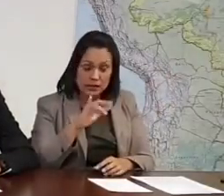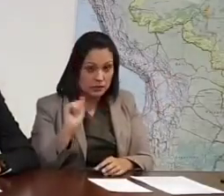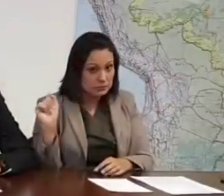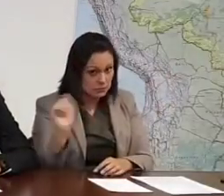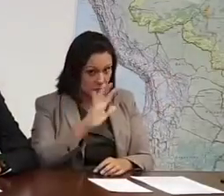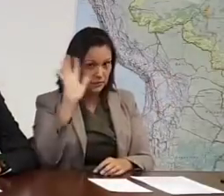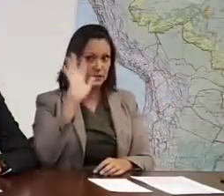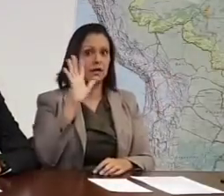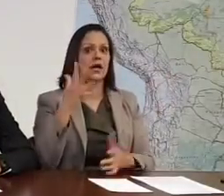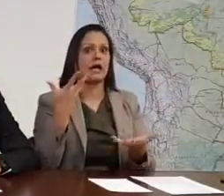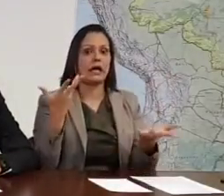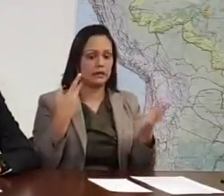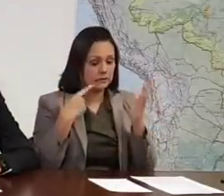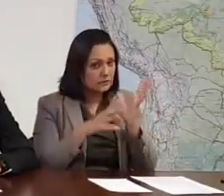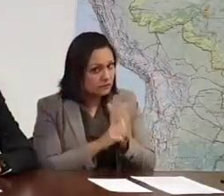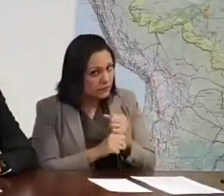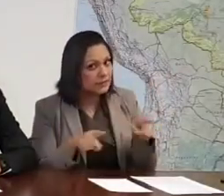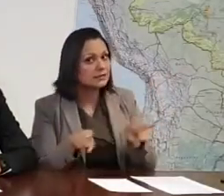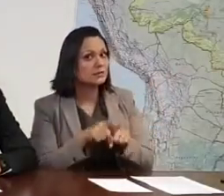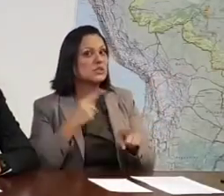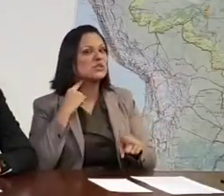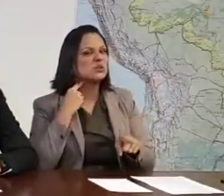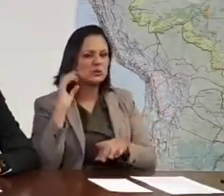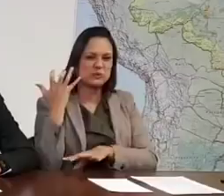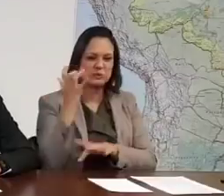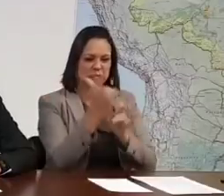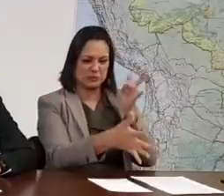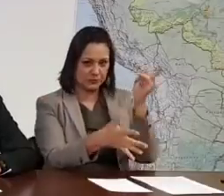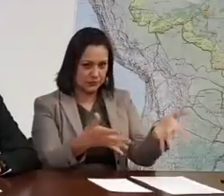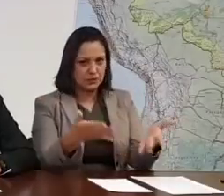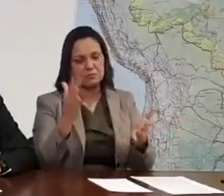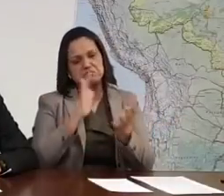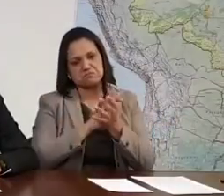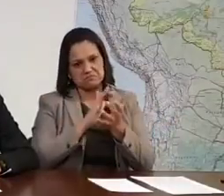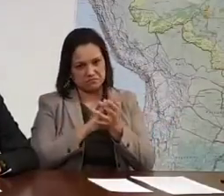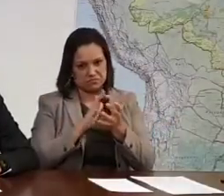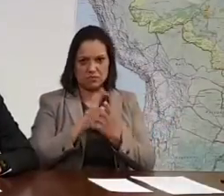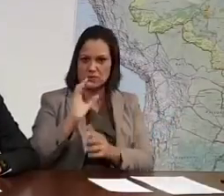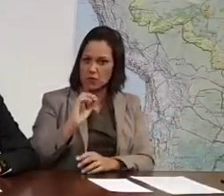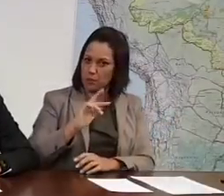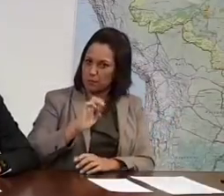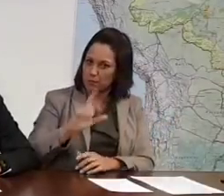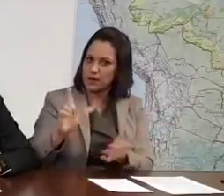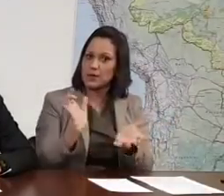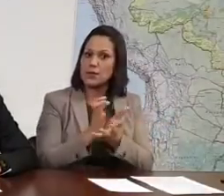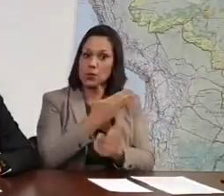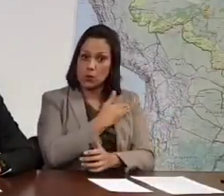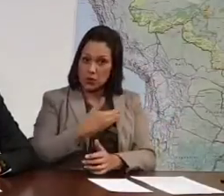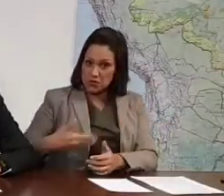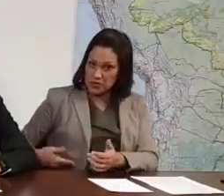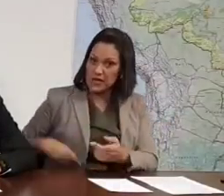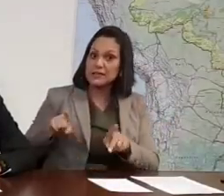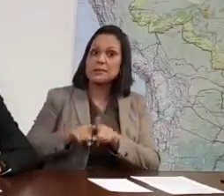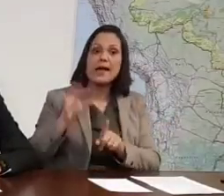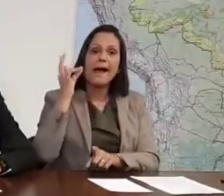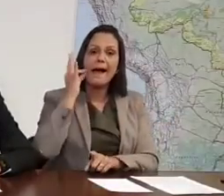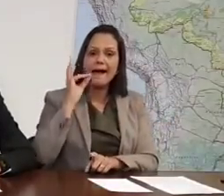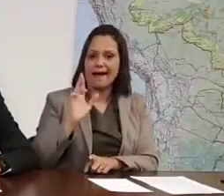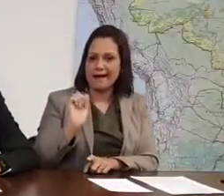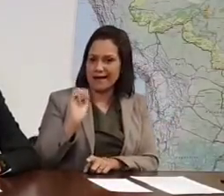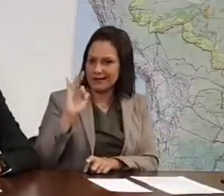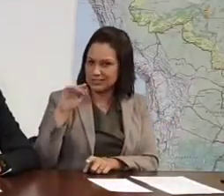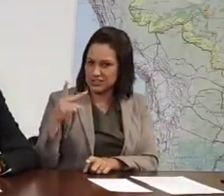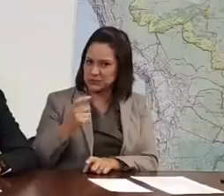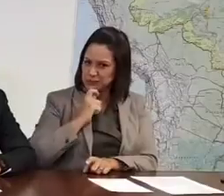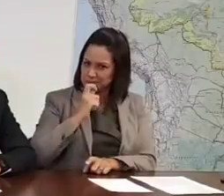linha, além de poluir o meio ambiente. Então, parabéns aí a Copel, ao governo do Paraná, a Ratinho, que esteve lá também. E